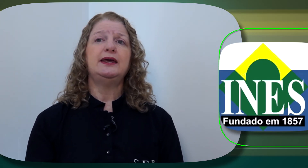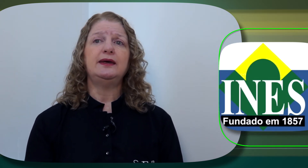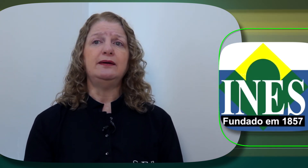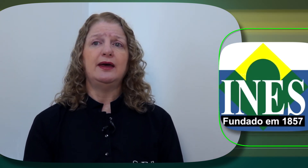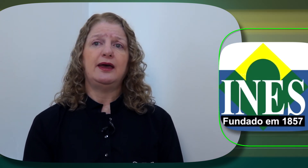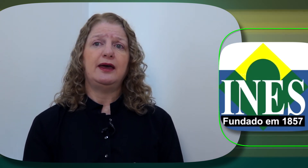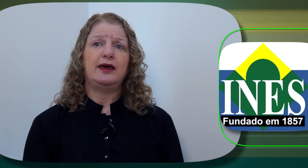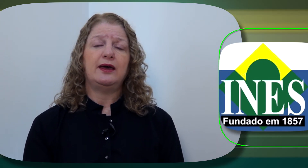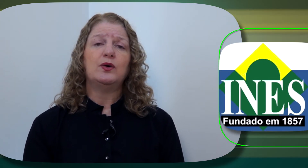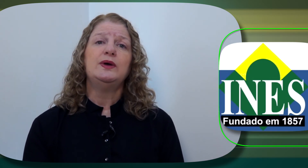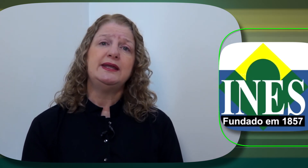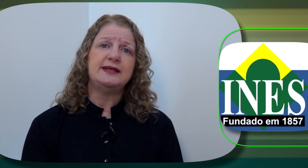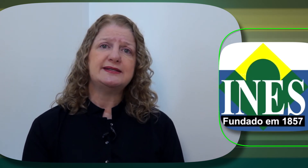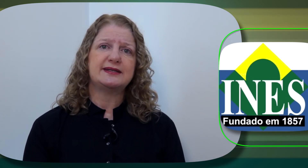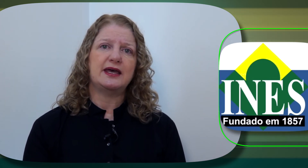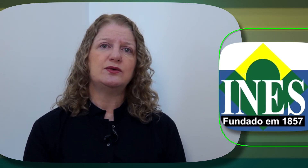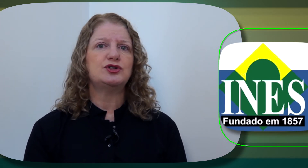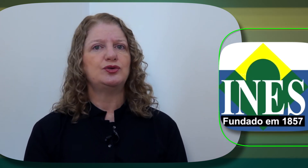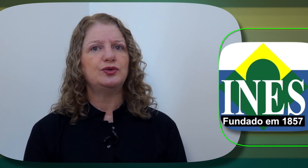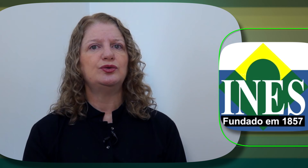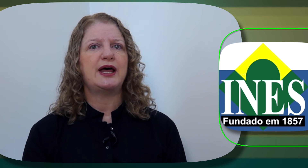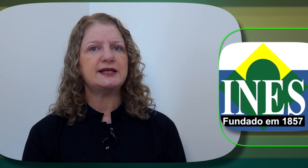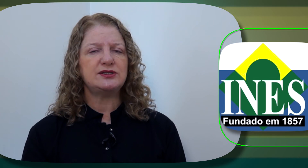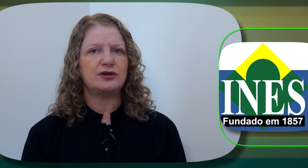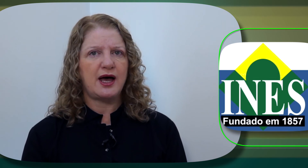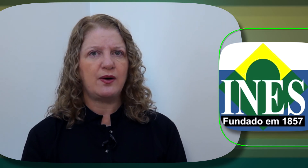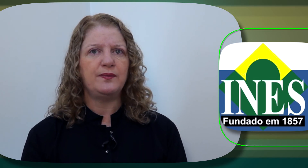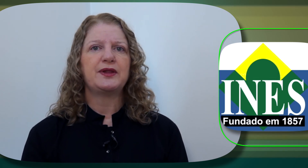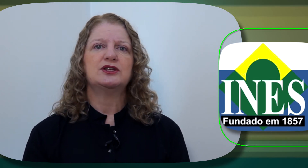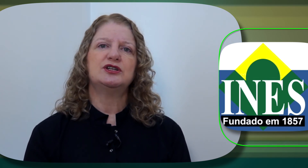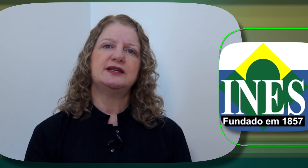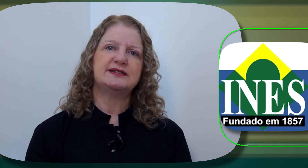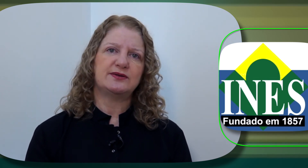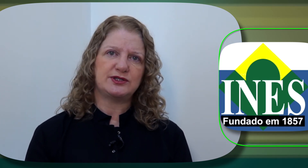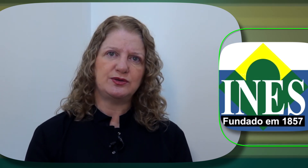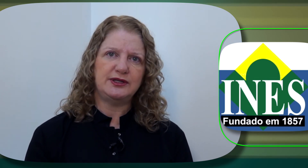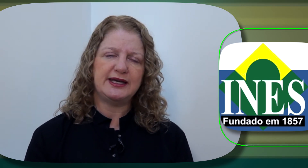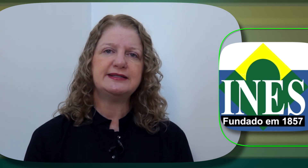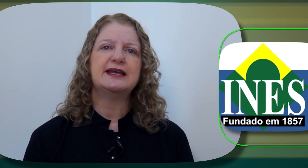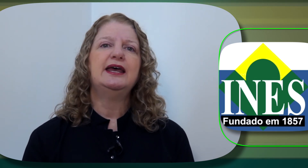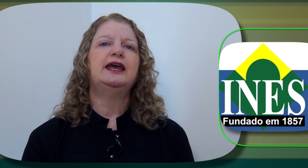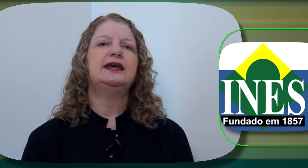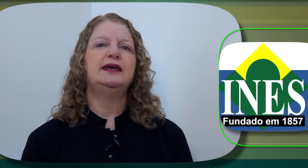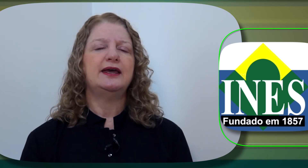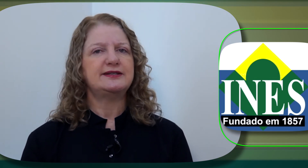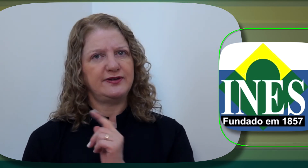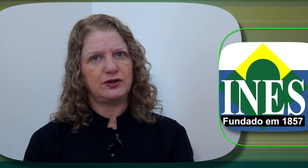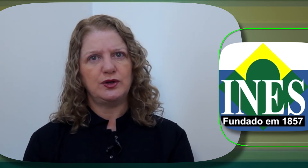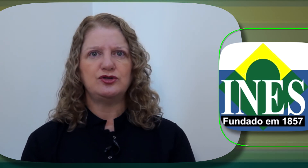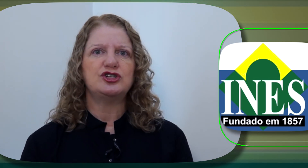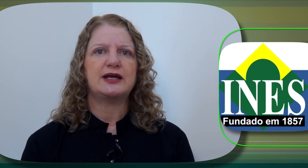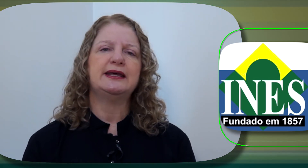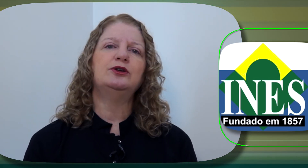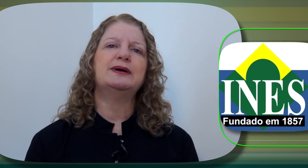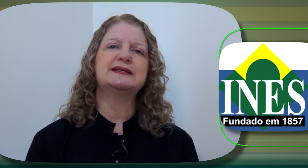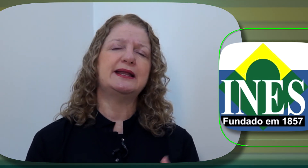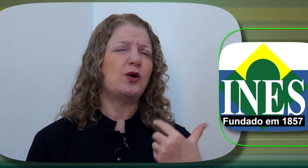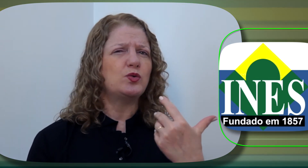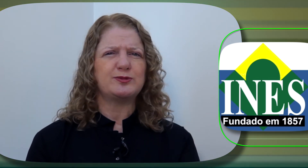E o INES, que é o Instituto Nacional de Atenção à Surdez, e esse fica no Rio de Janeiro, mas que tem alguns